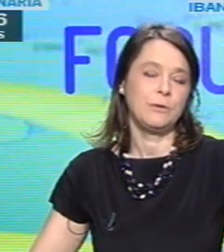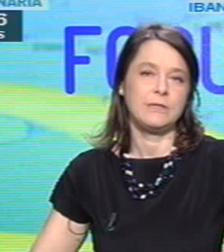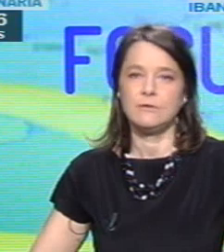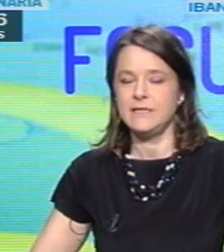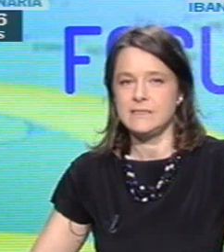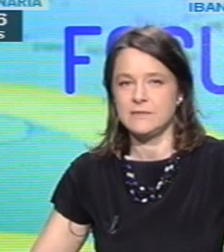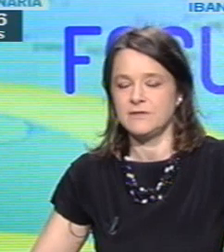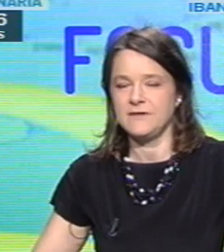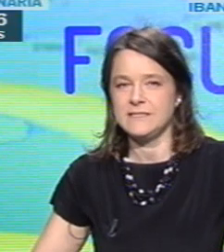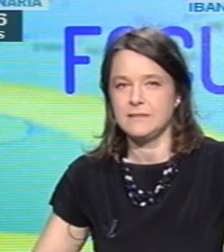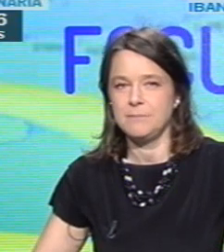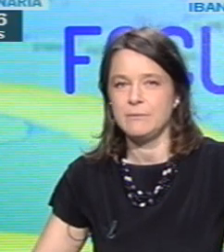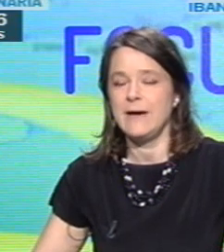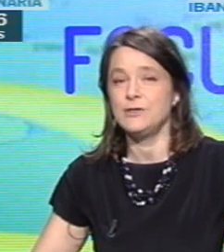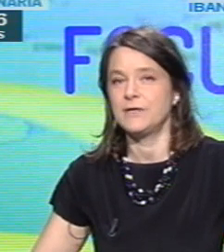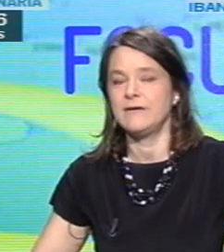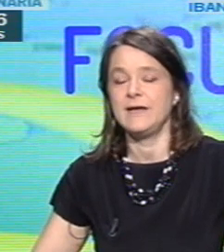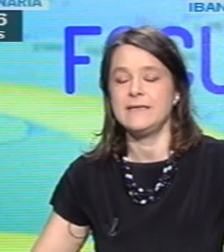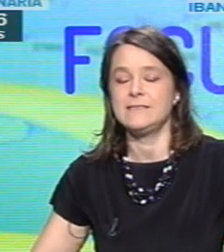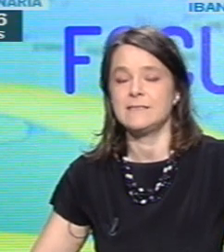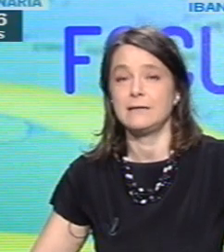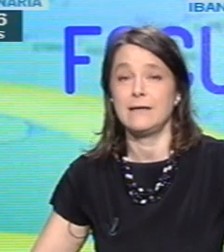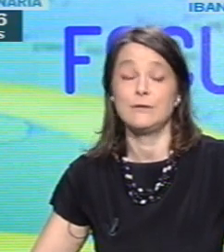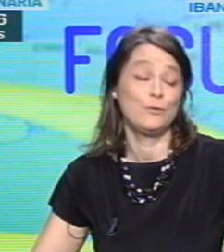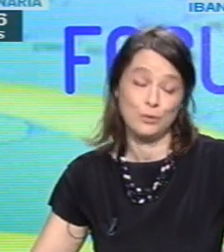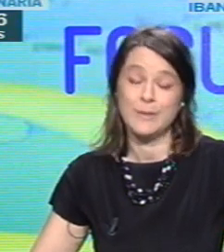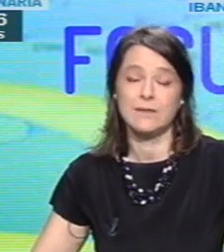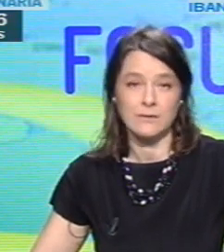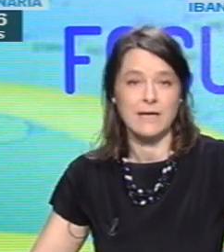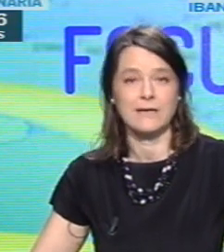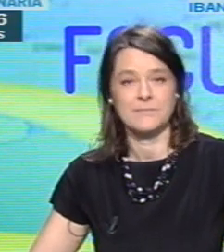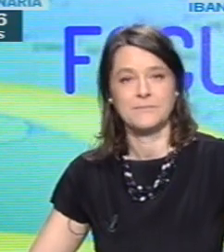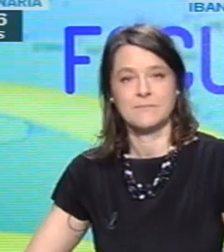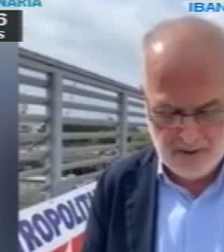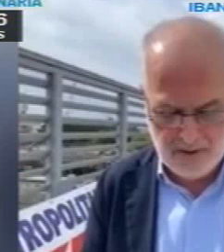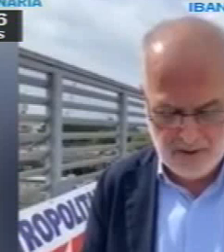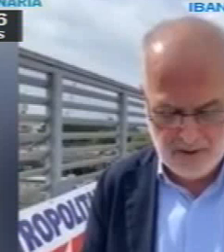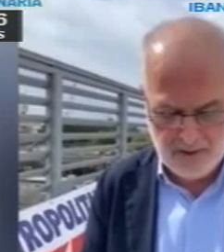lavoratori protagonisti in una festa del 1° maggio che a Venezia è stata del tutto particolare.